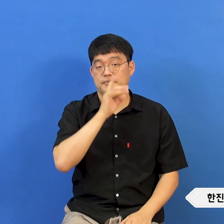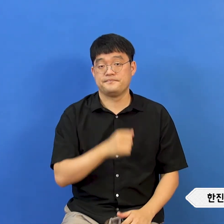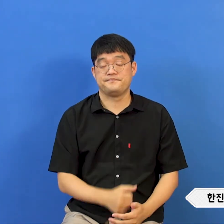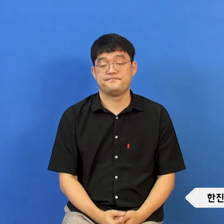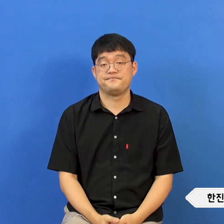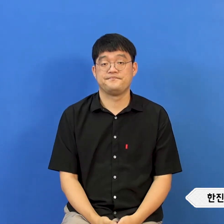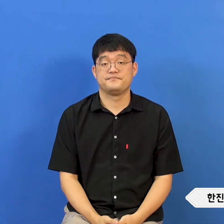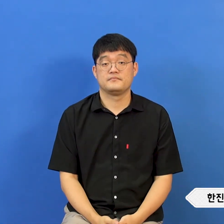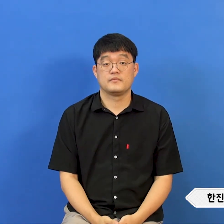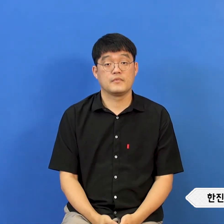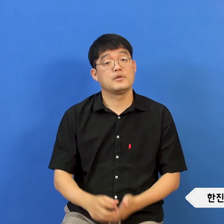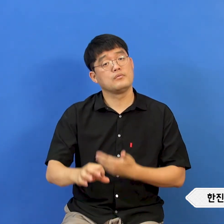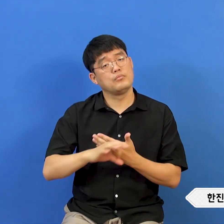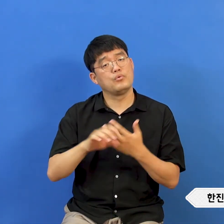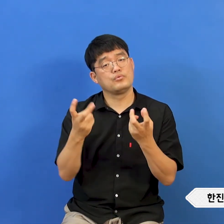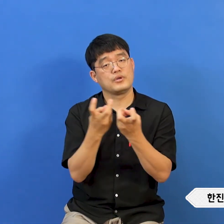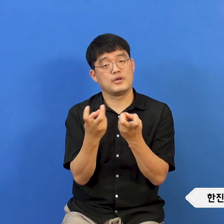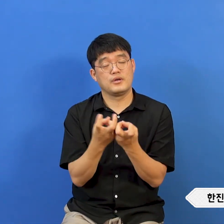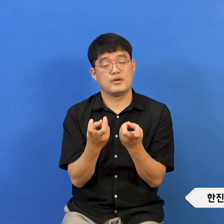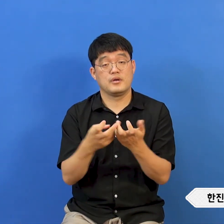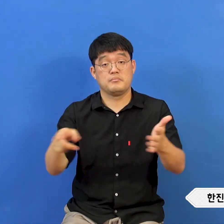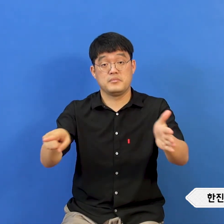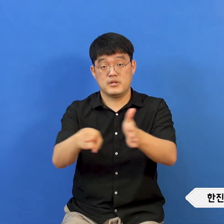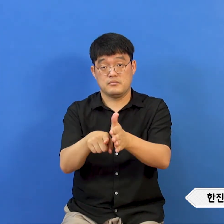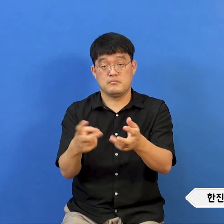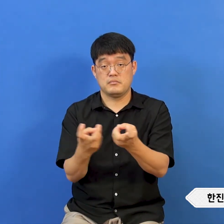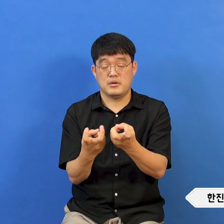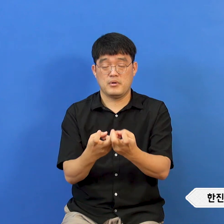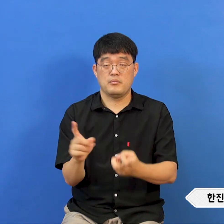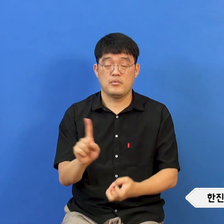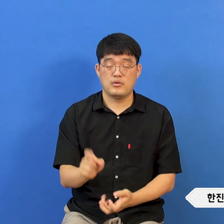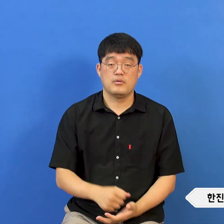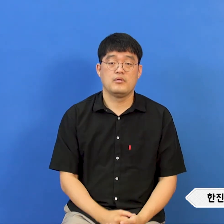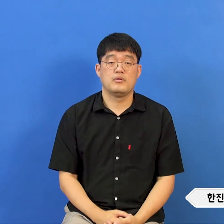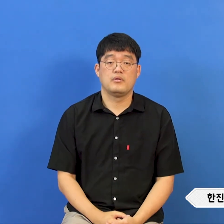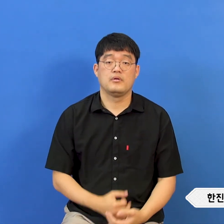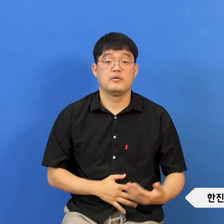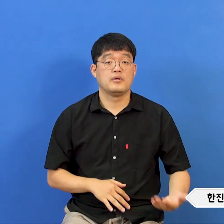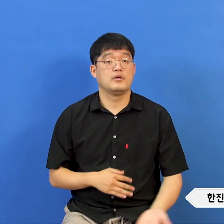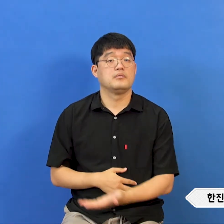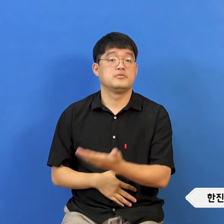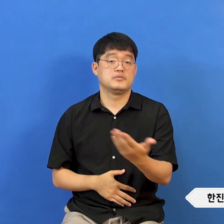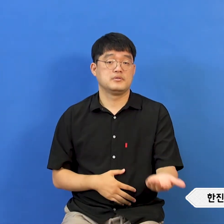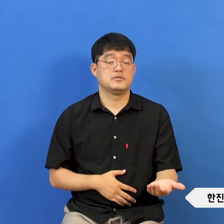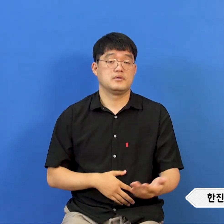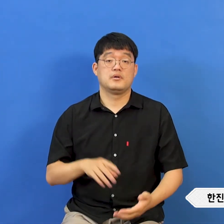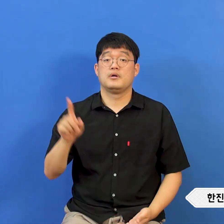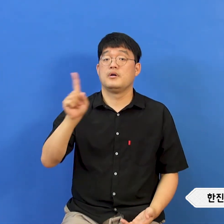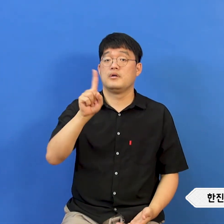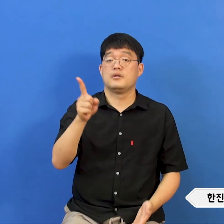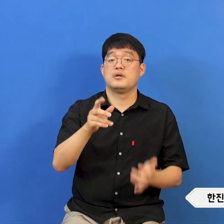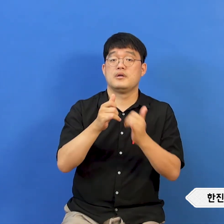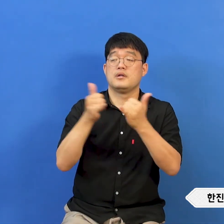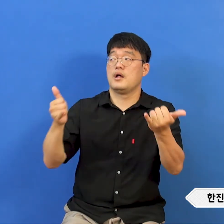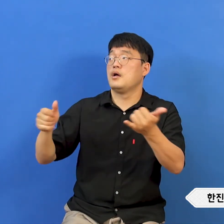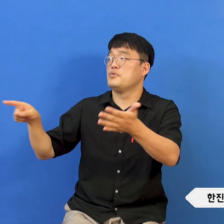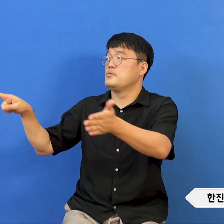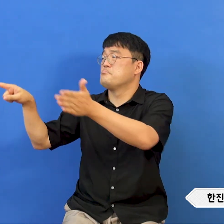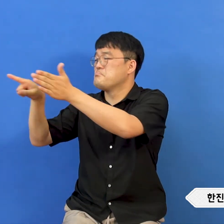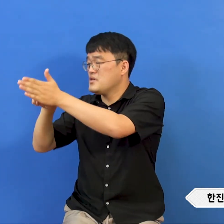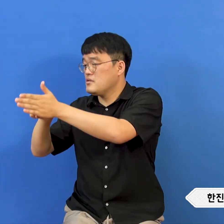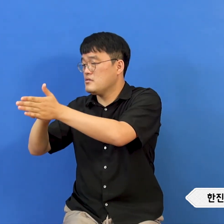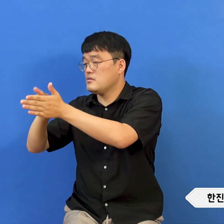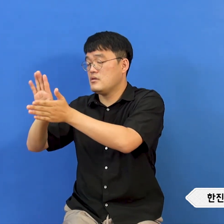그러면 어떻게 하면 되는 것인가? 여러분, 어떤 사람을 믿을 때 어떻게 믿을